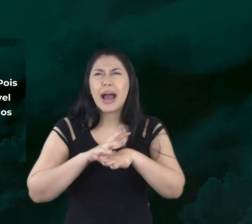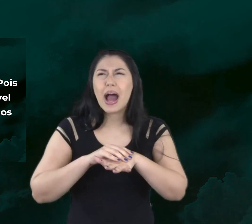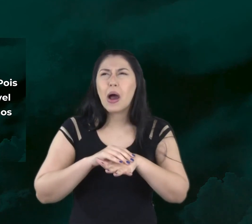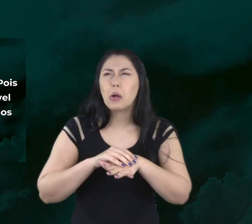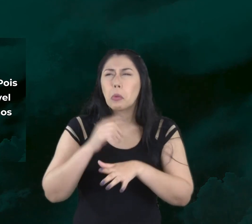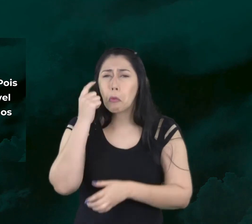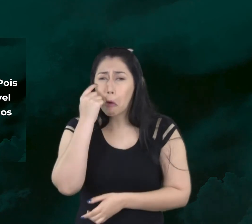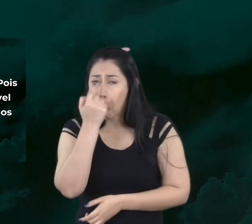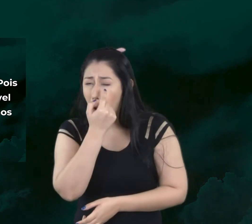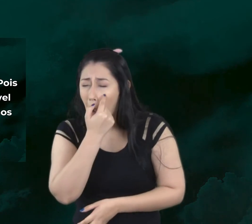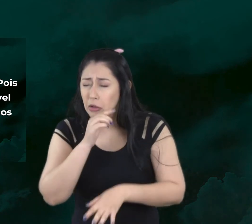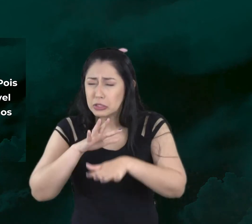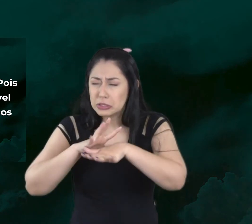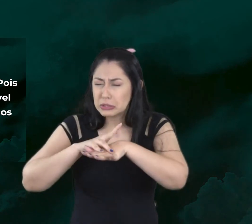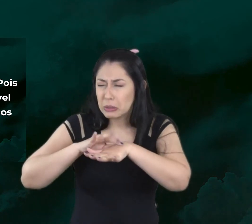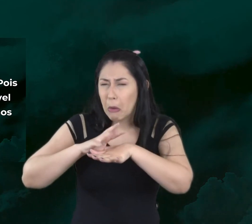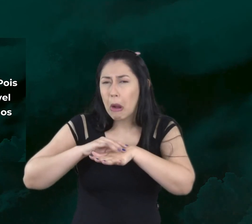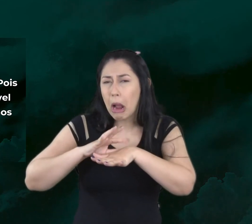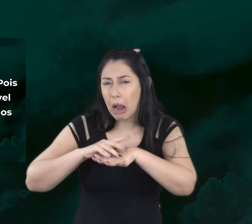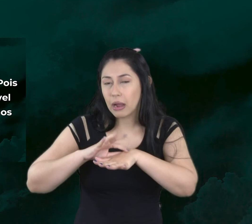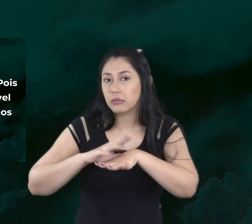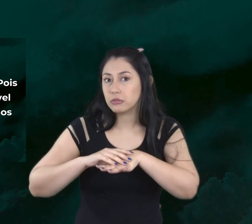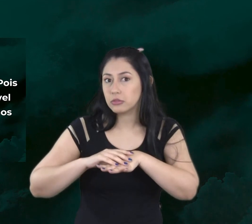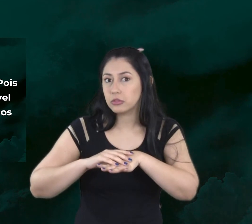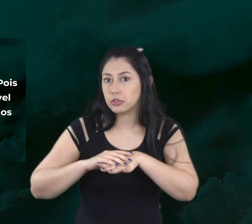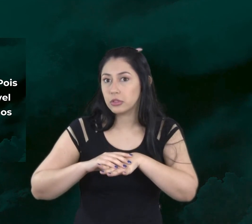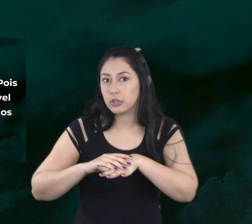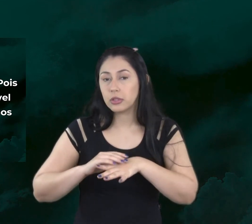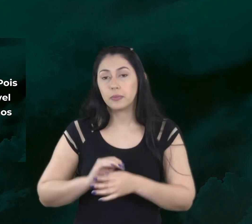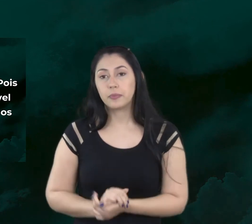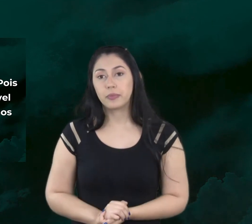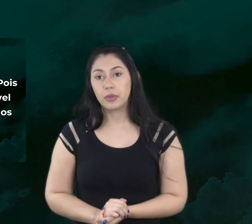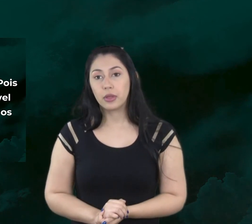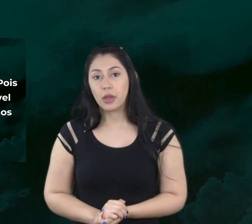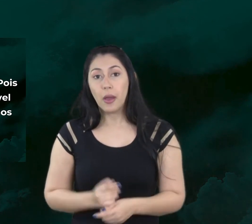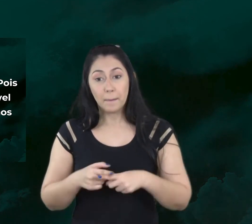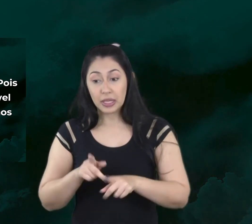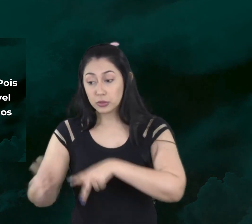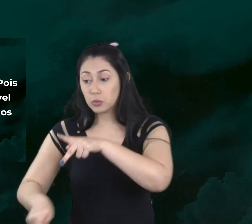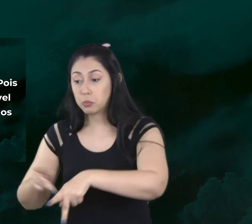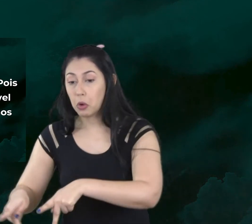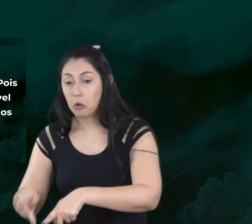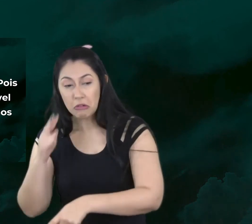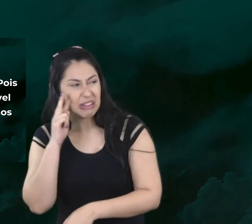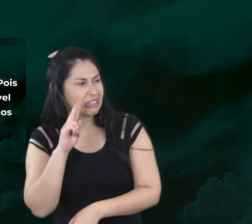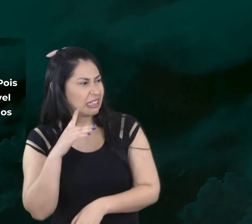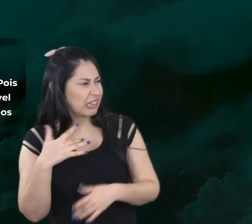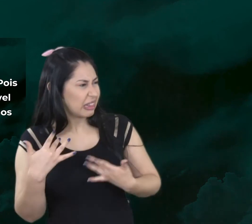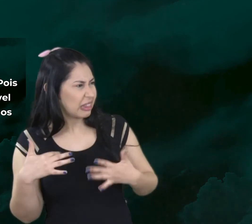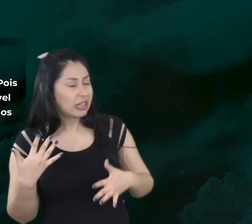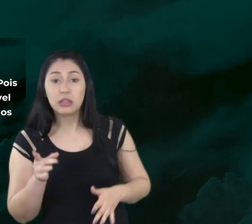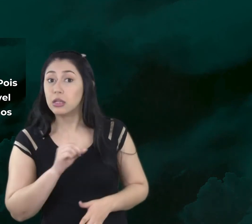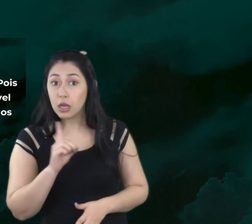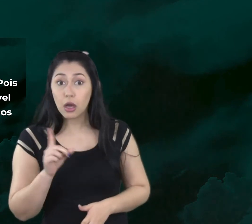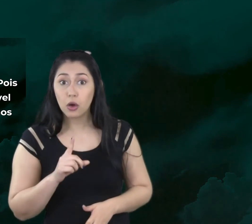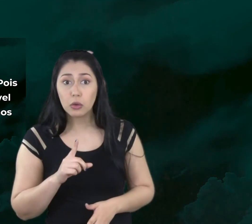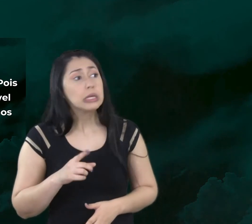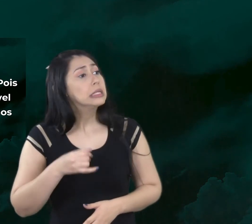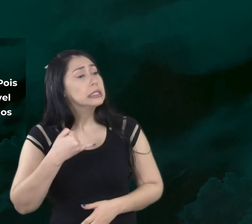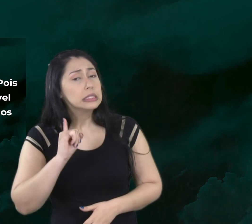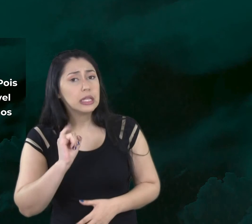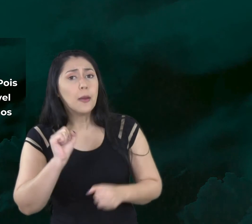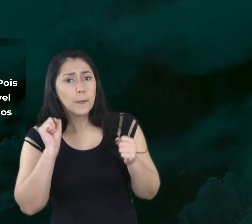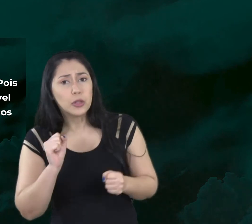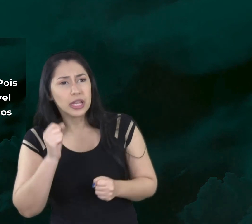era alguma coisa aparente, e eles não levaram caso disso, e, se possível, eles arrancavam